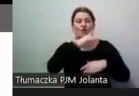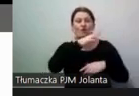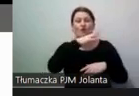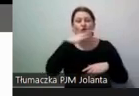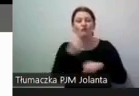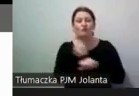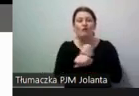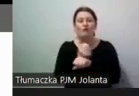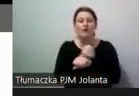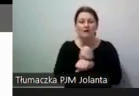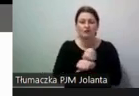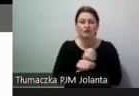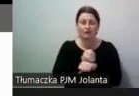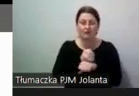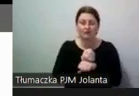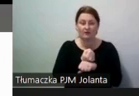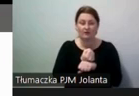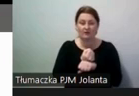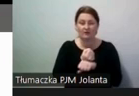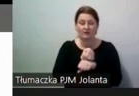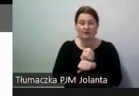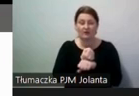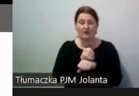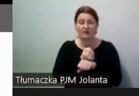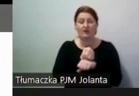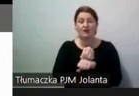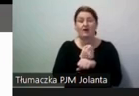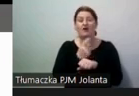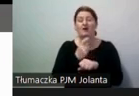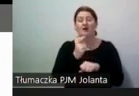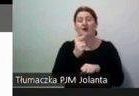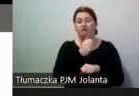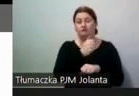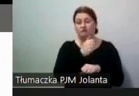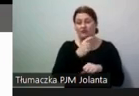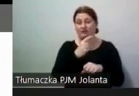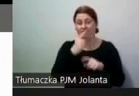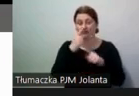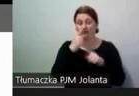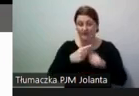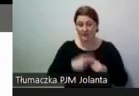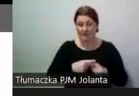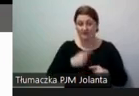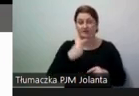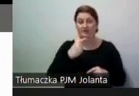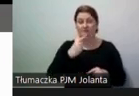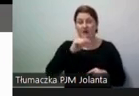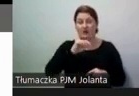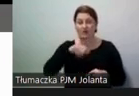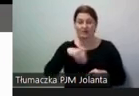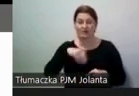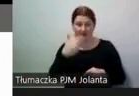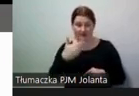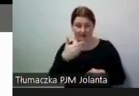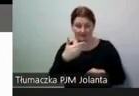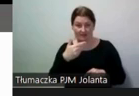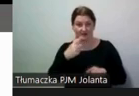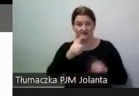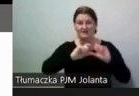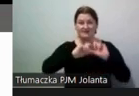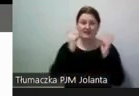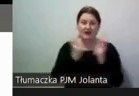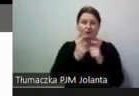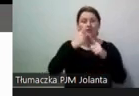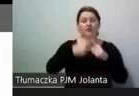na pomarańczowo. Gdy przeprowadza się sam test w polskim języku migowym, wszystkie elementy i cała oprawa